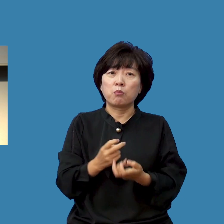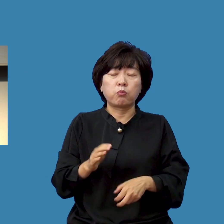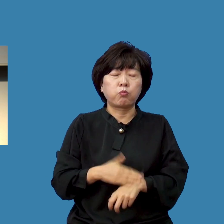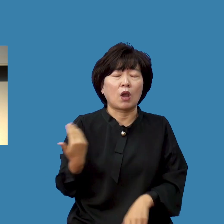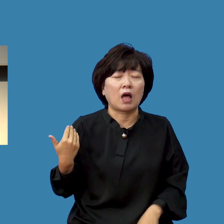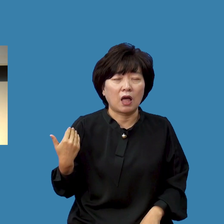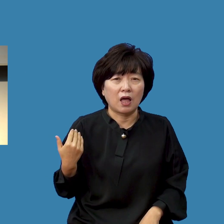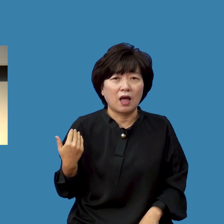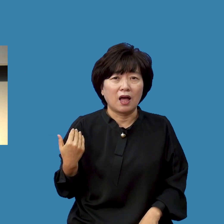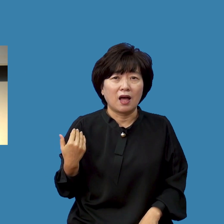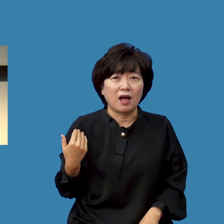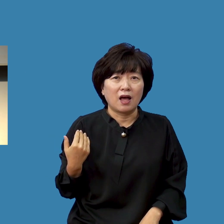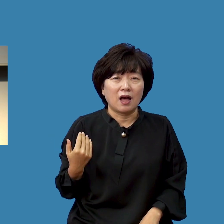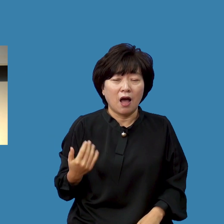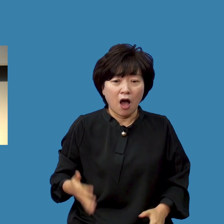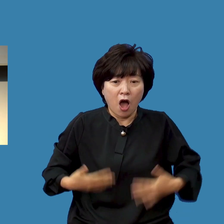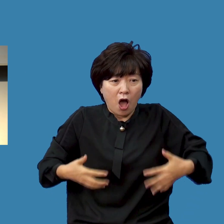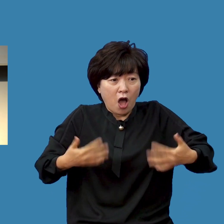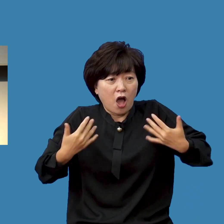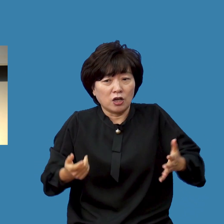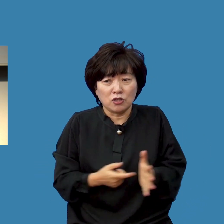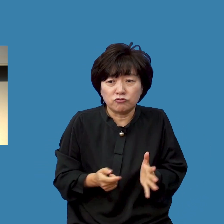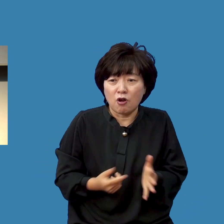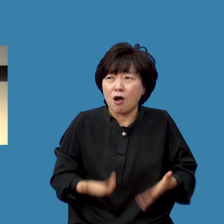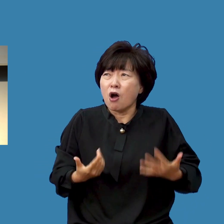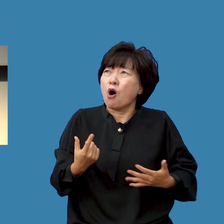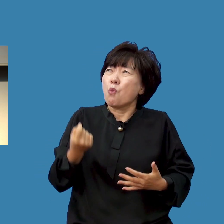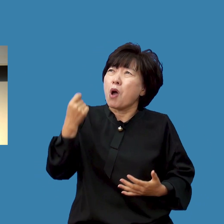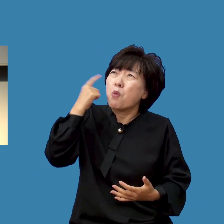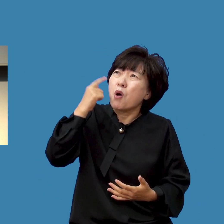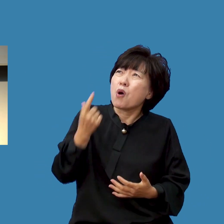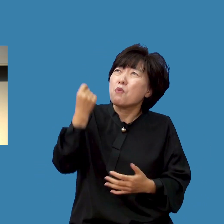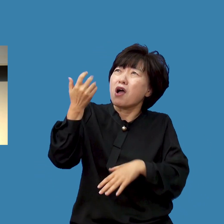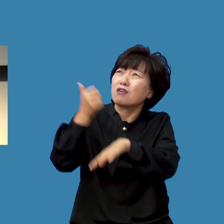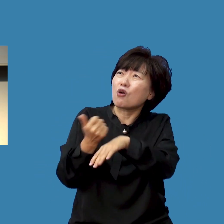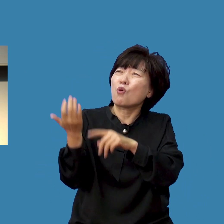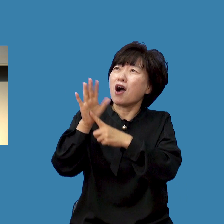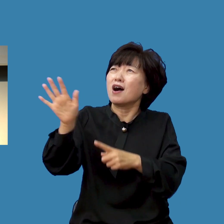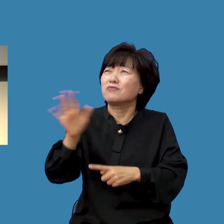법을 몰라요. 너무 서둘러, 너무 서급해.